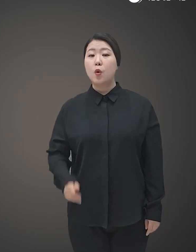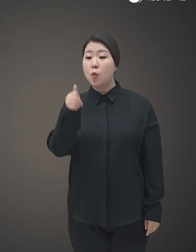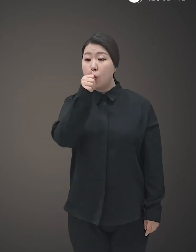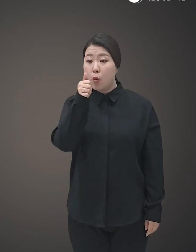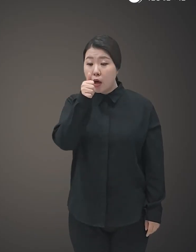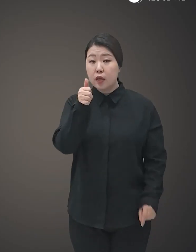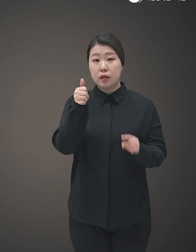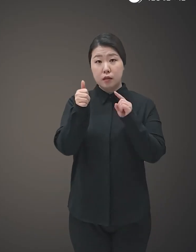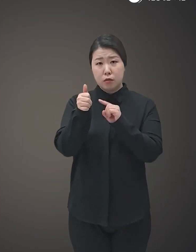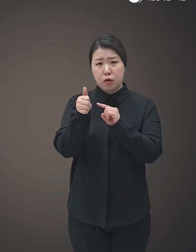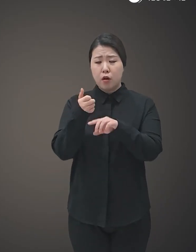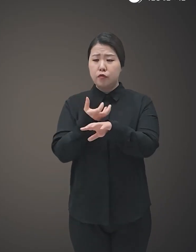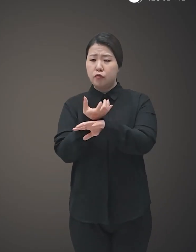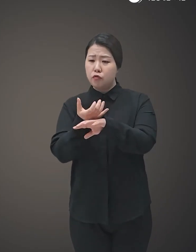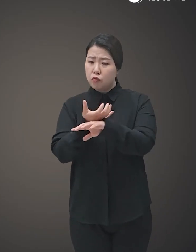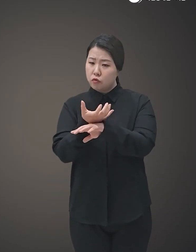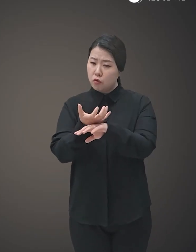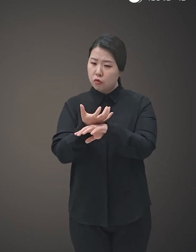고양이는 털이